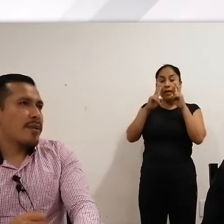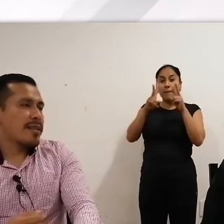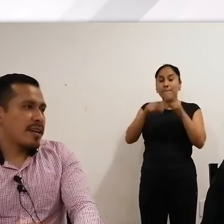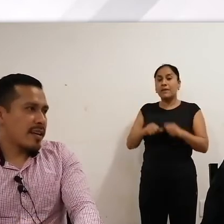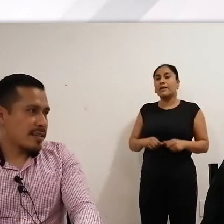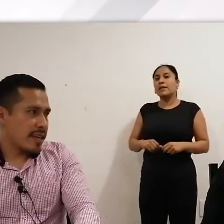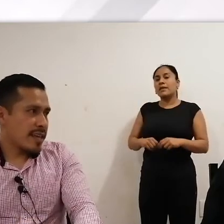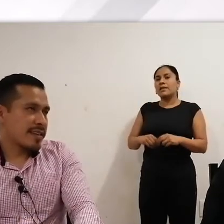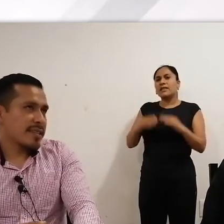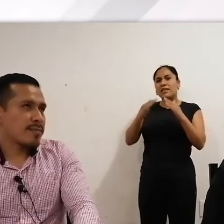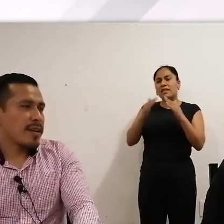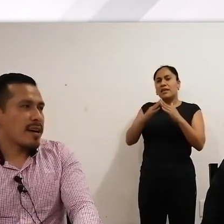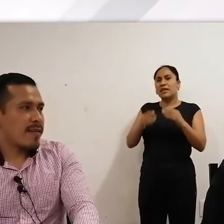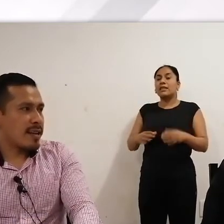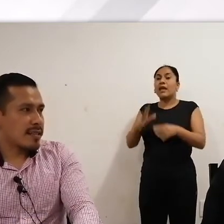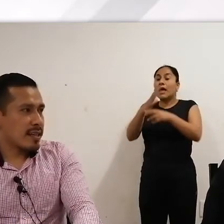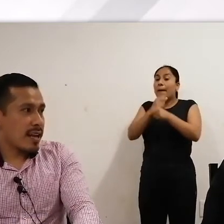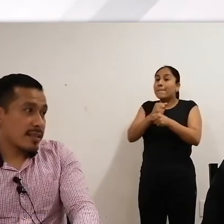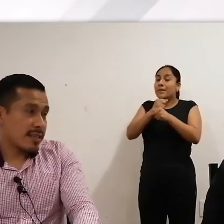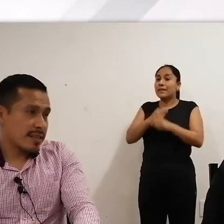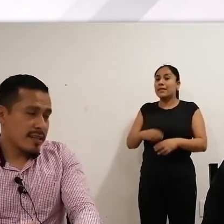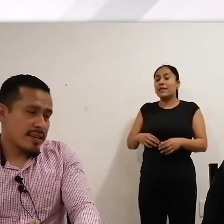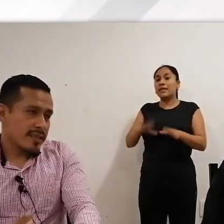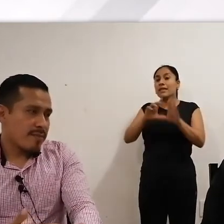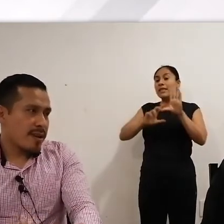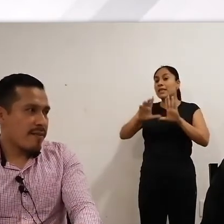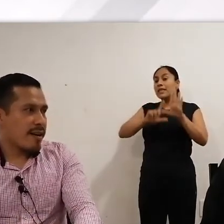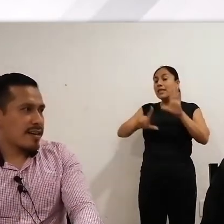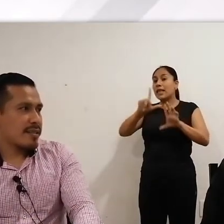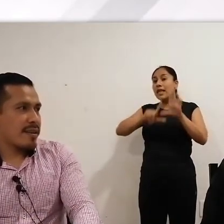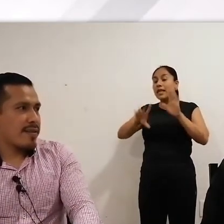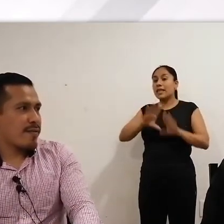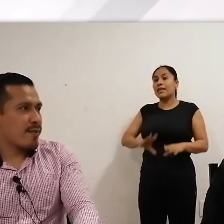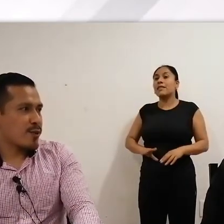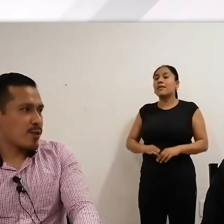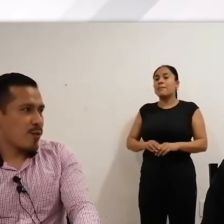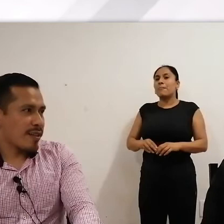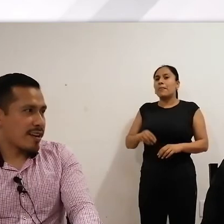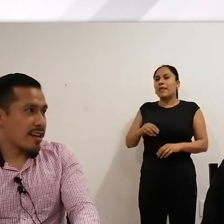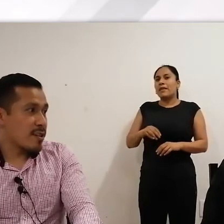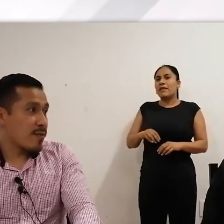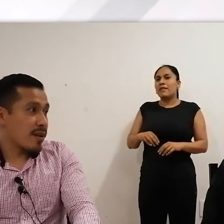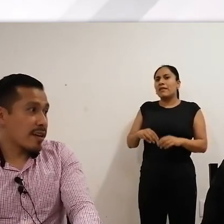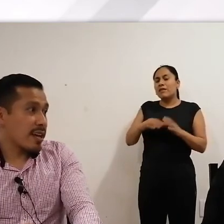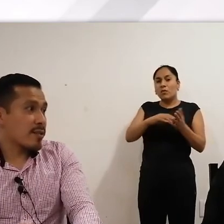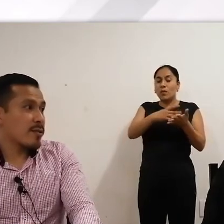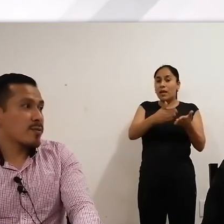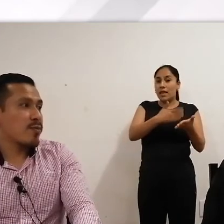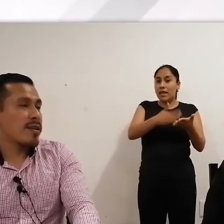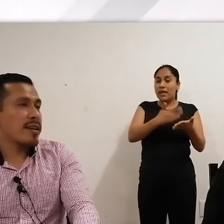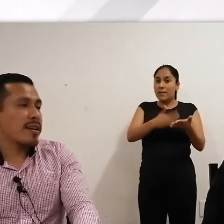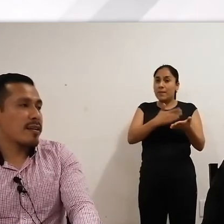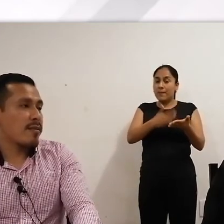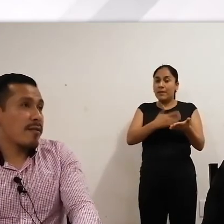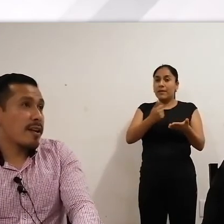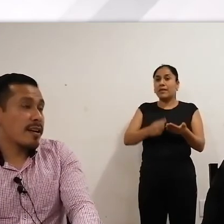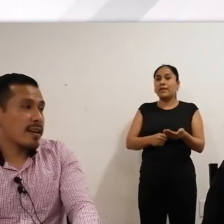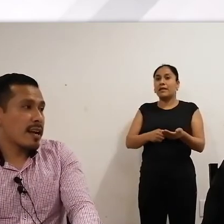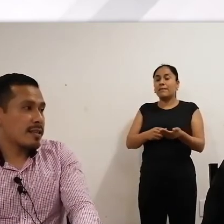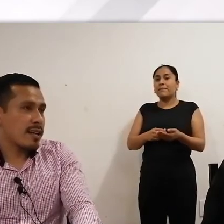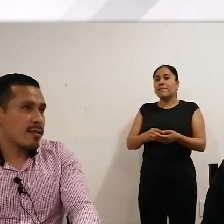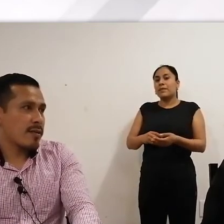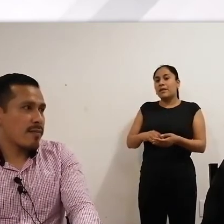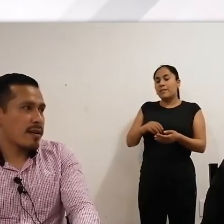ahí, aprendieran señas, explicaba las clases, se enviaba este famoso cuadernillo para que ellos lo